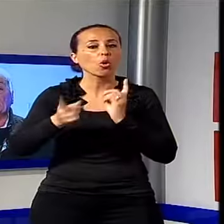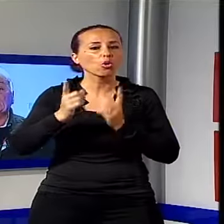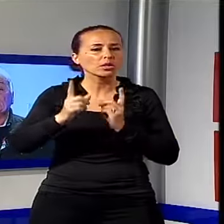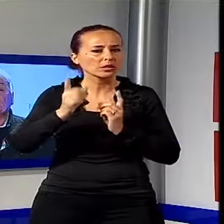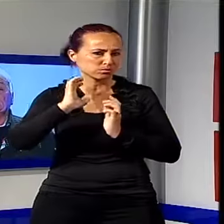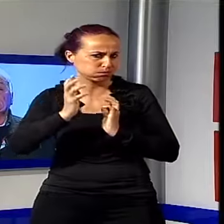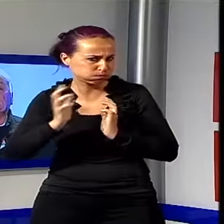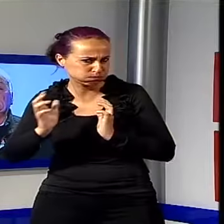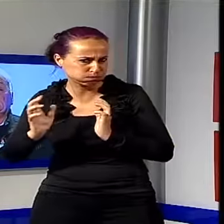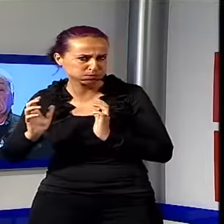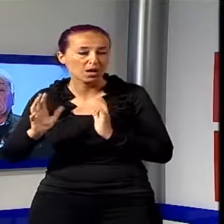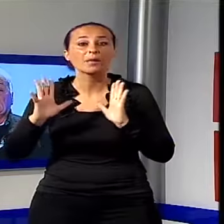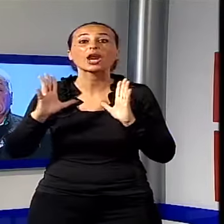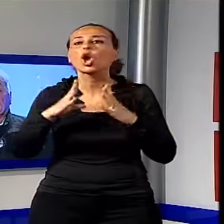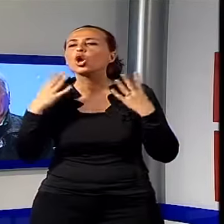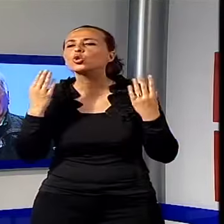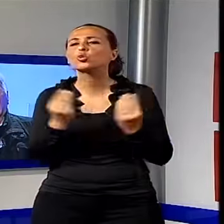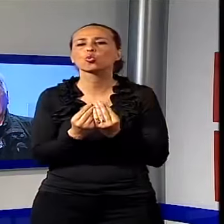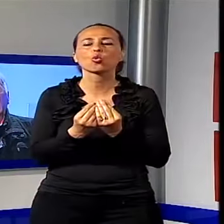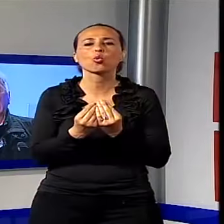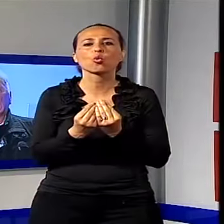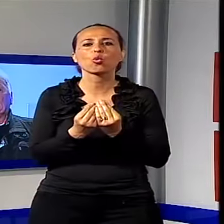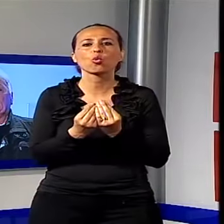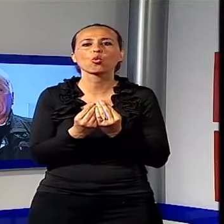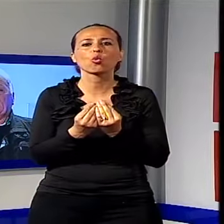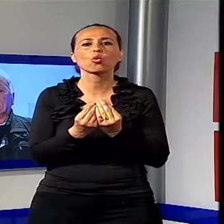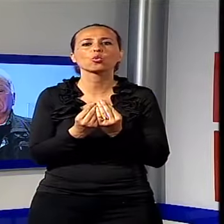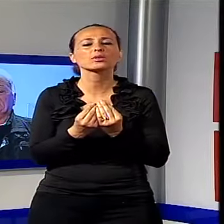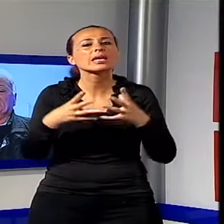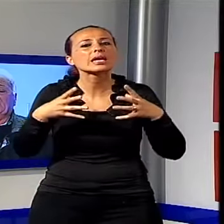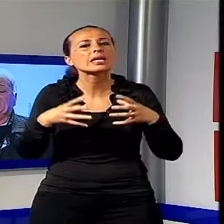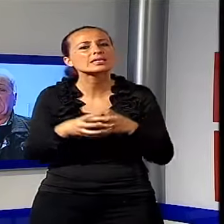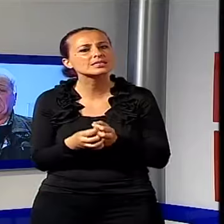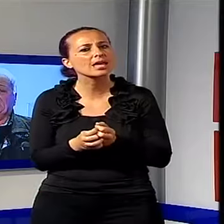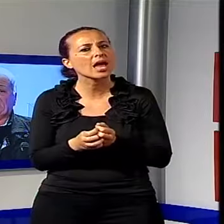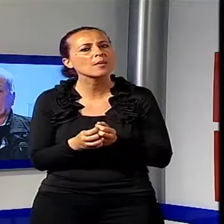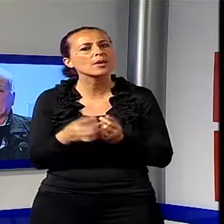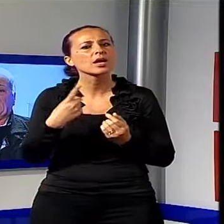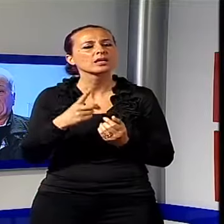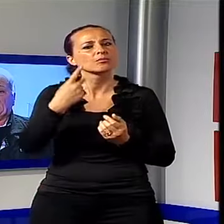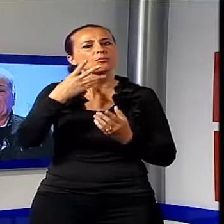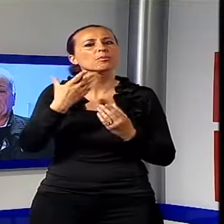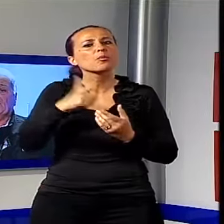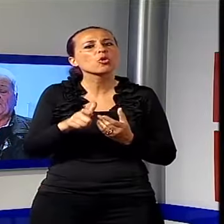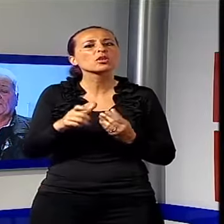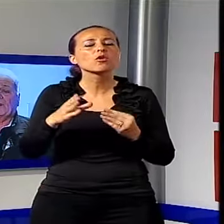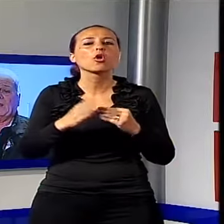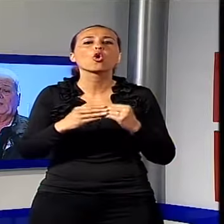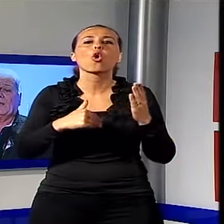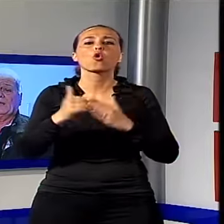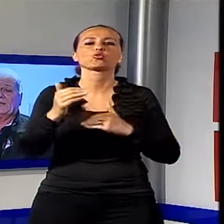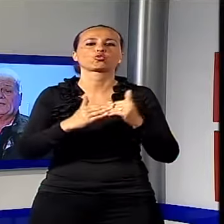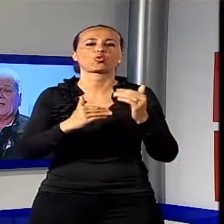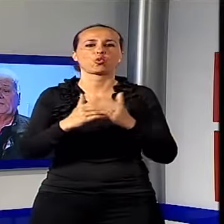tutti consapevoli di stare per fare un gesto epocale, quello di costruire un Stato